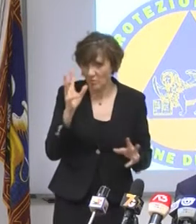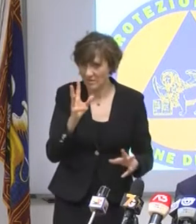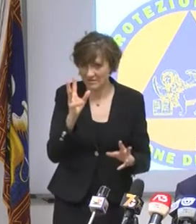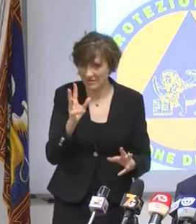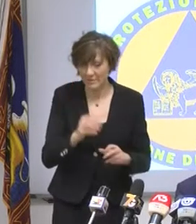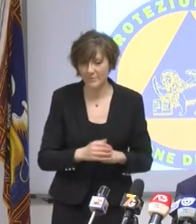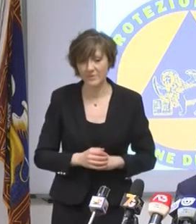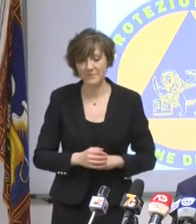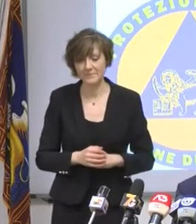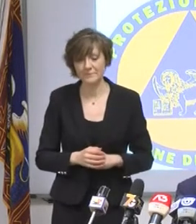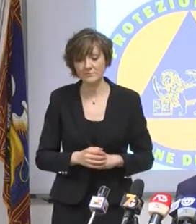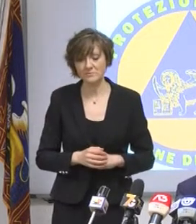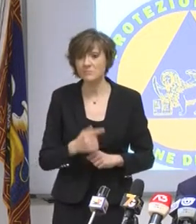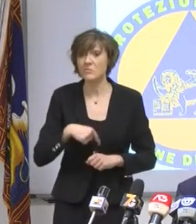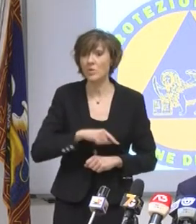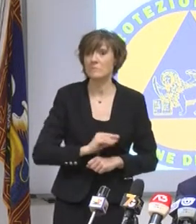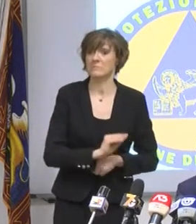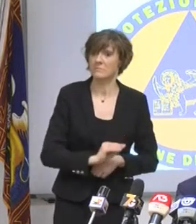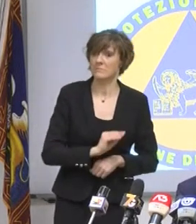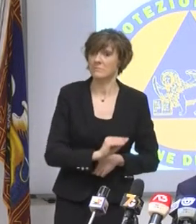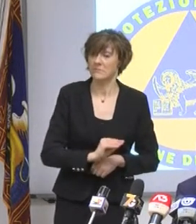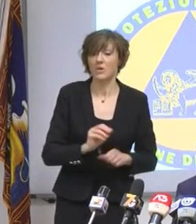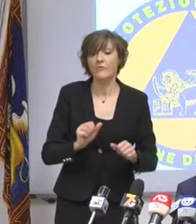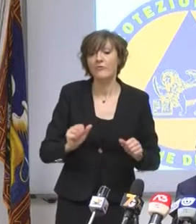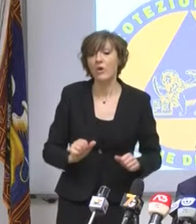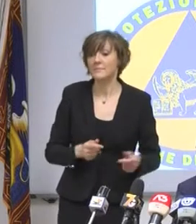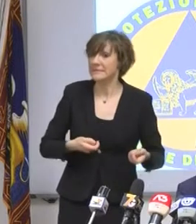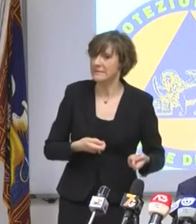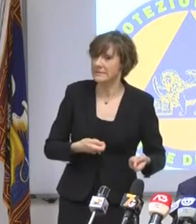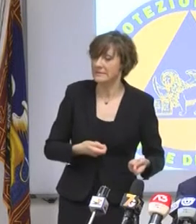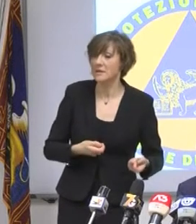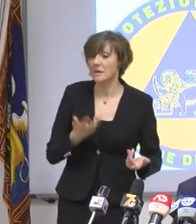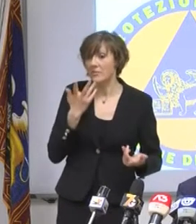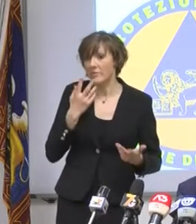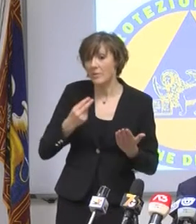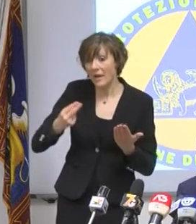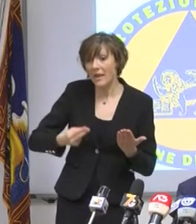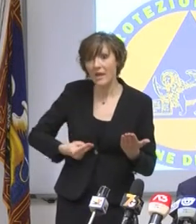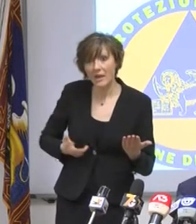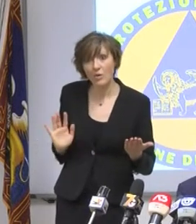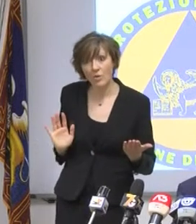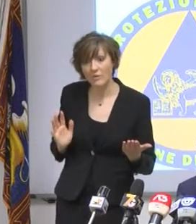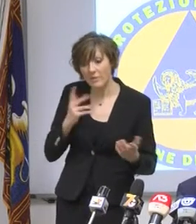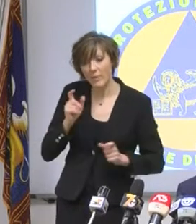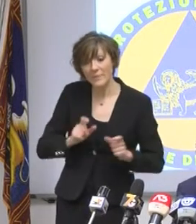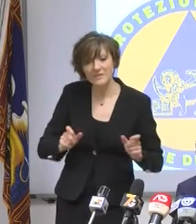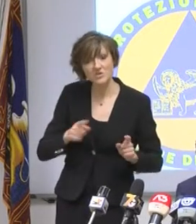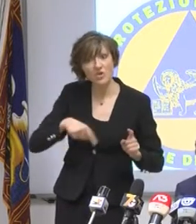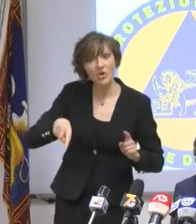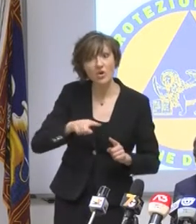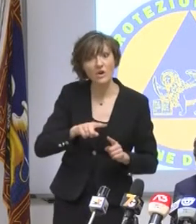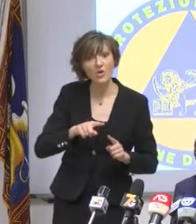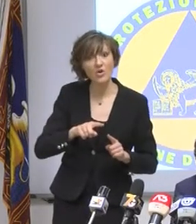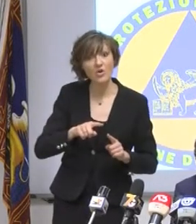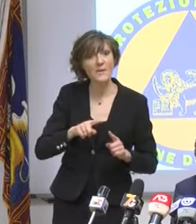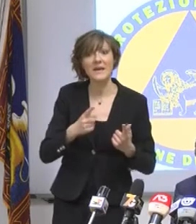che vale per tutti. Abbiamo chiesto in maniera molto insistita di avere l'elenco delle persone che avevano